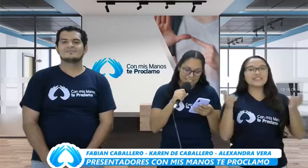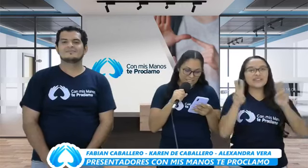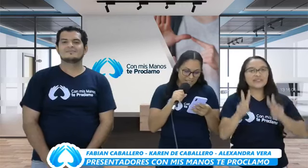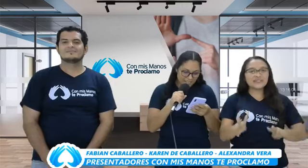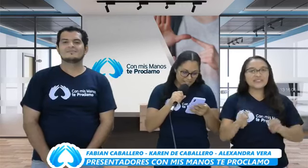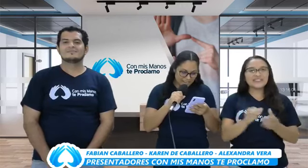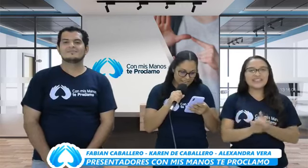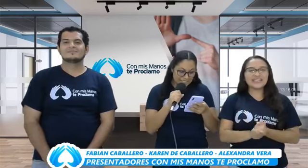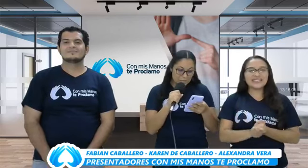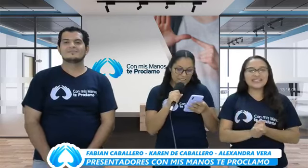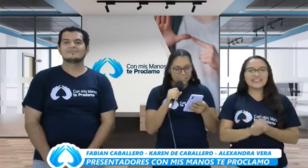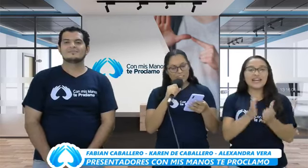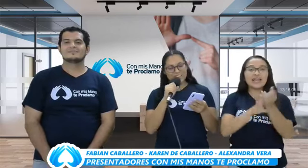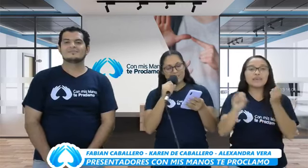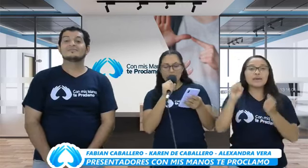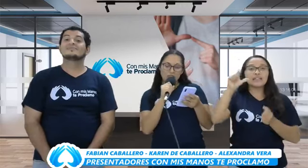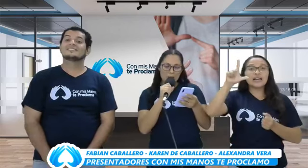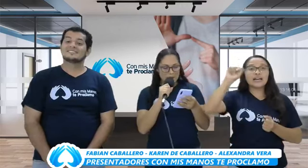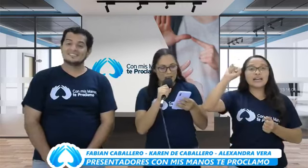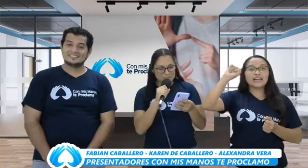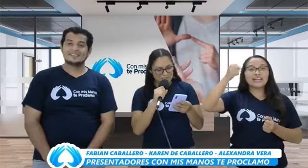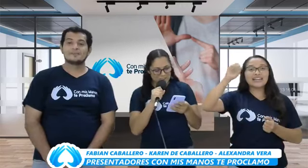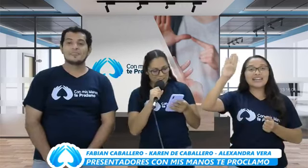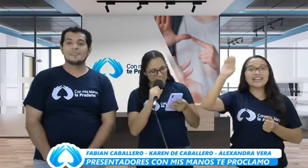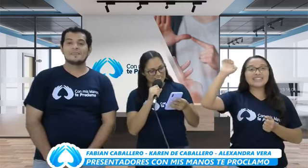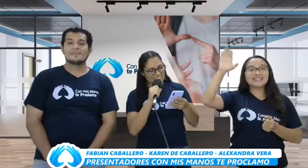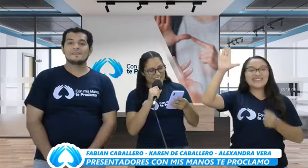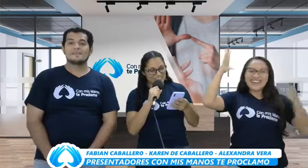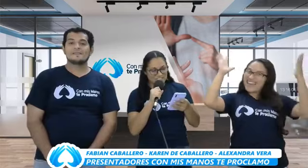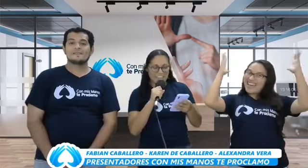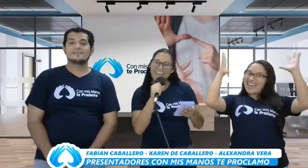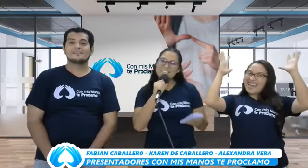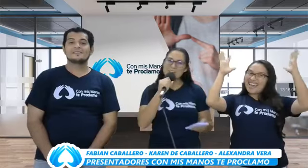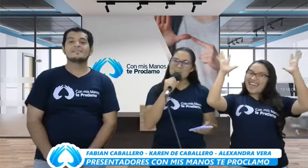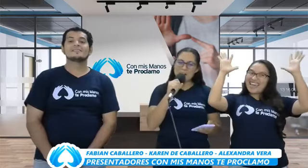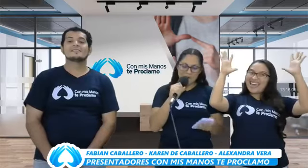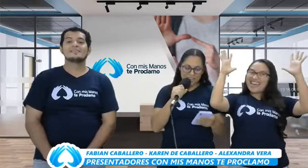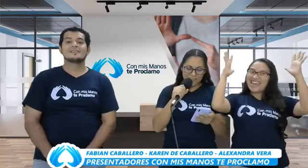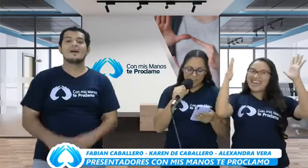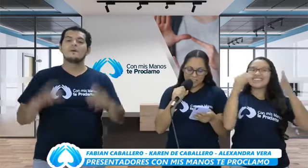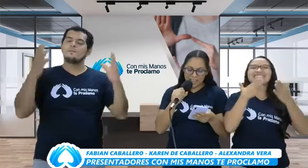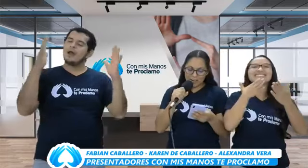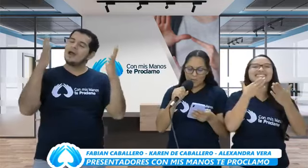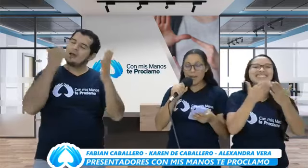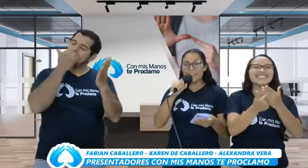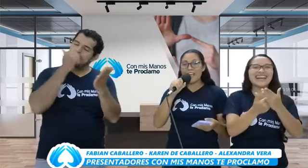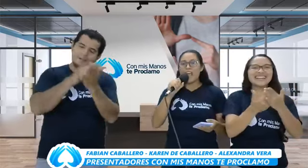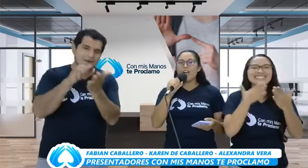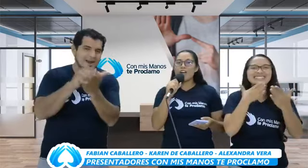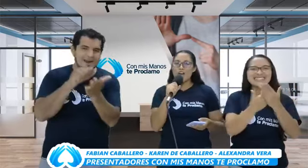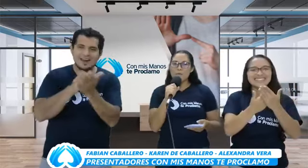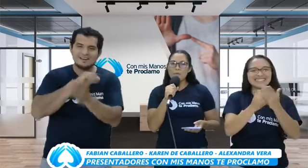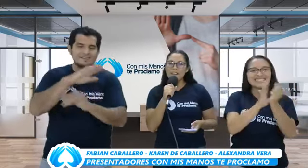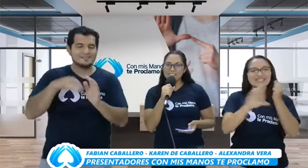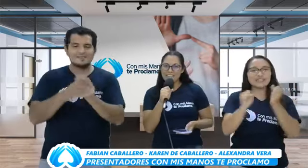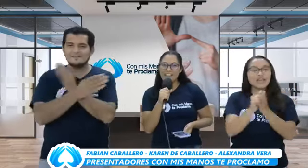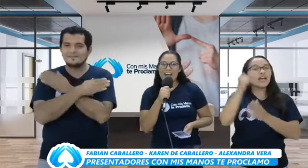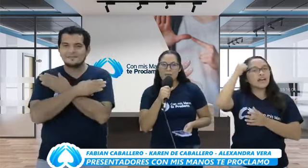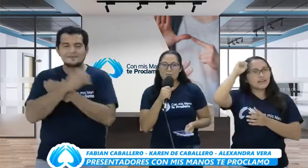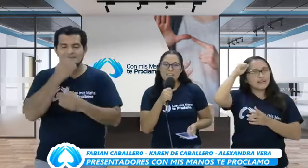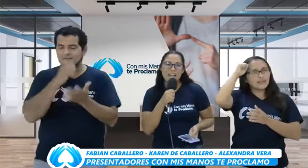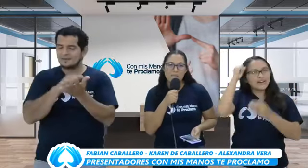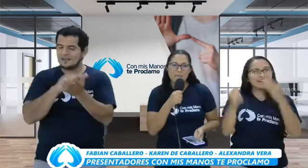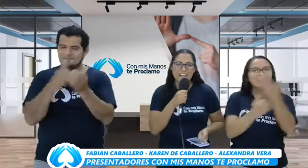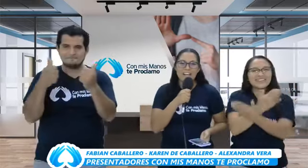La hermana dice, Lisbeth Ortiz, muchos aplausos. Muchas gracias, mi hermana, por estar conectado. Recuerden